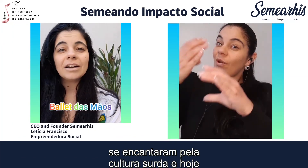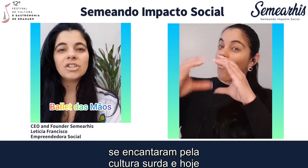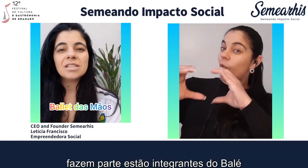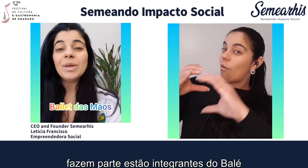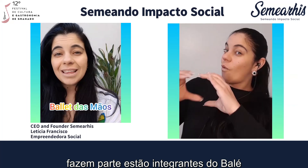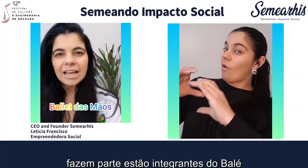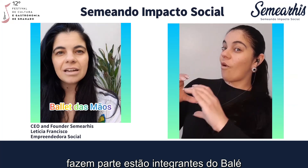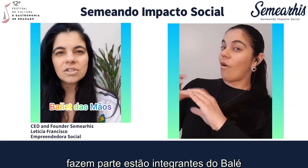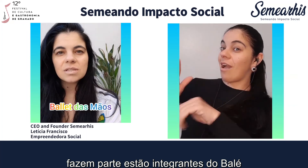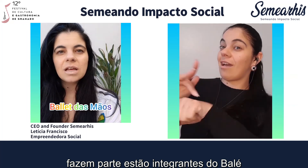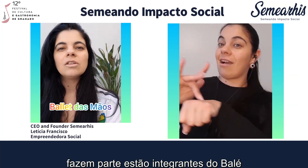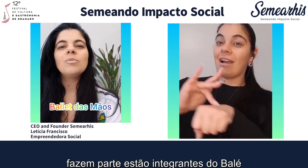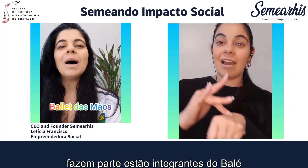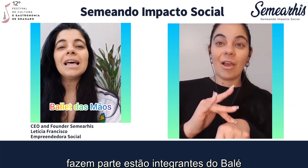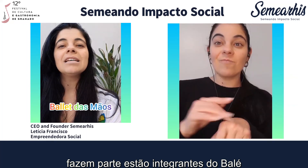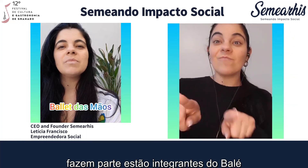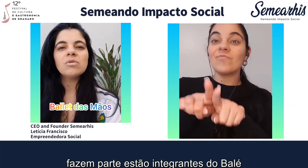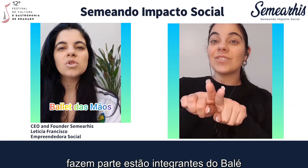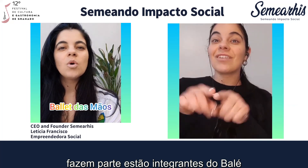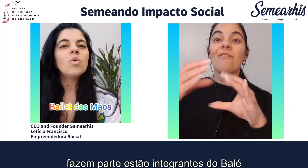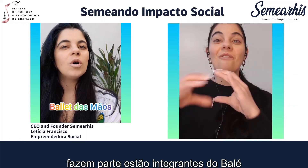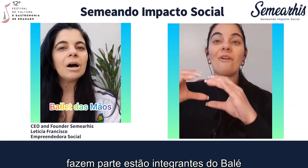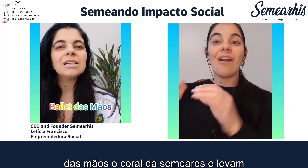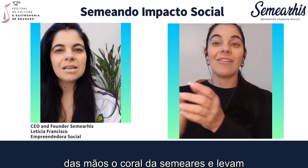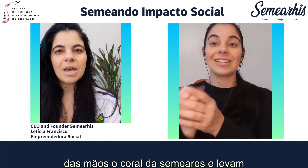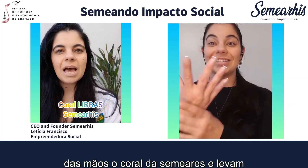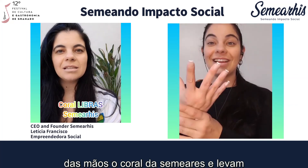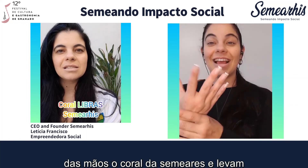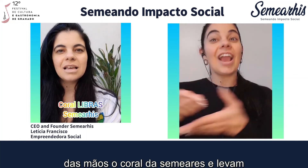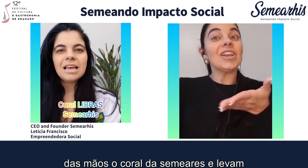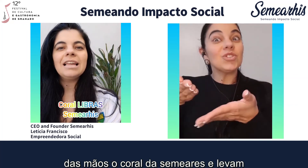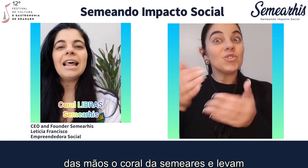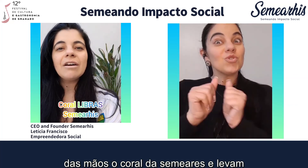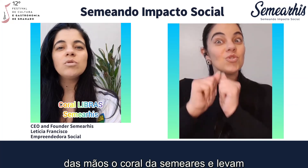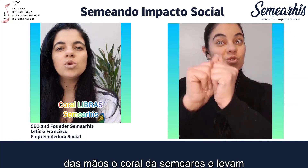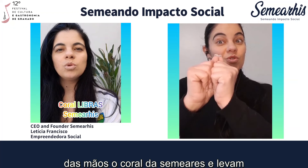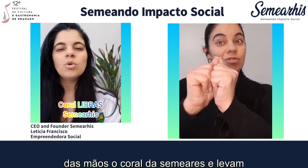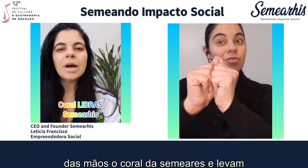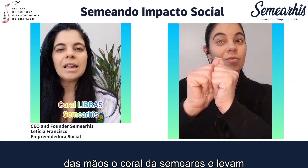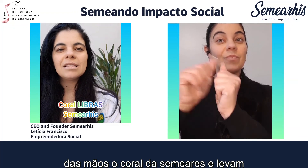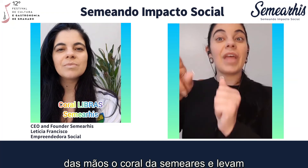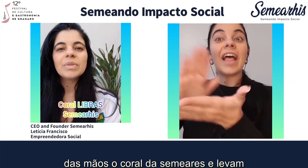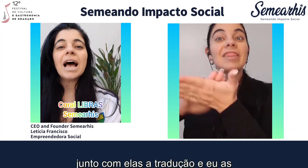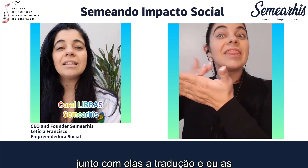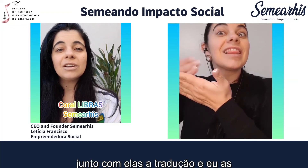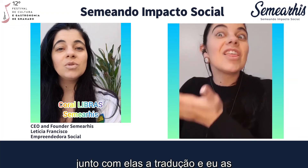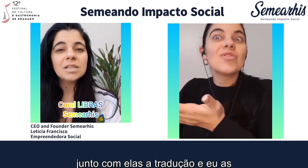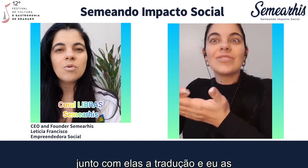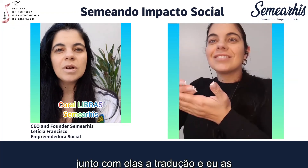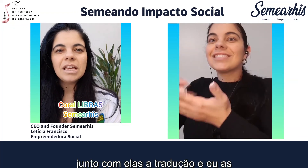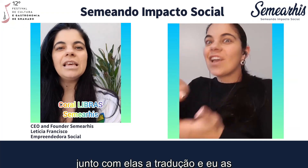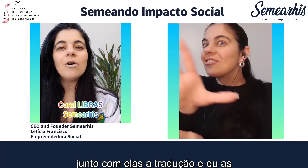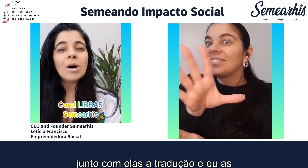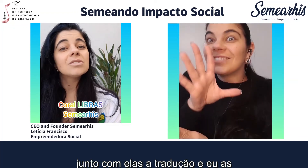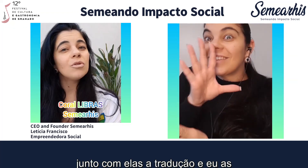fazem parte, são integrantes do Balé das Mãos, o Coral das Semeares, e levam junto com elas a